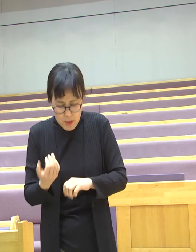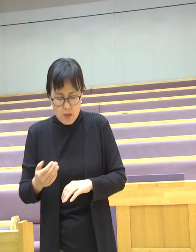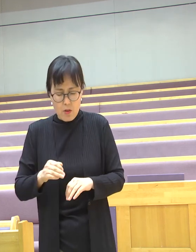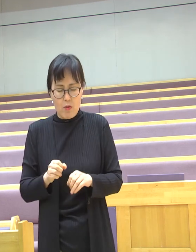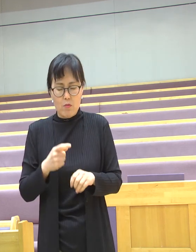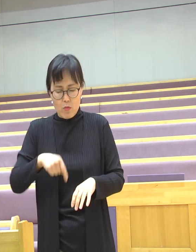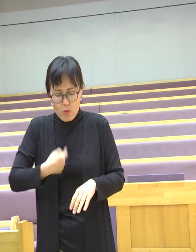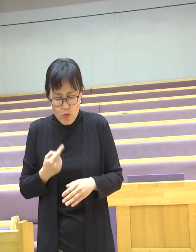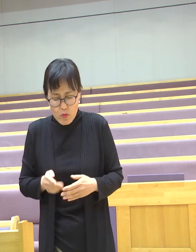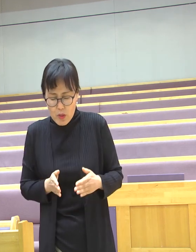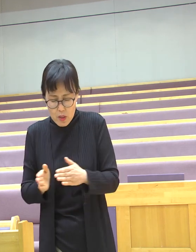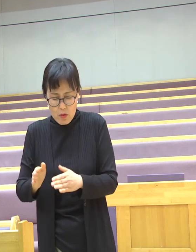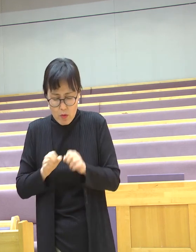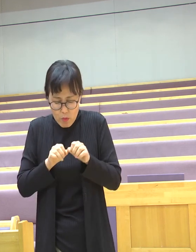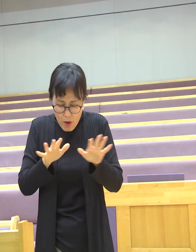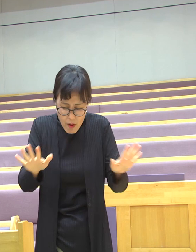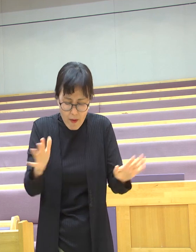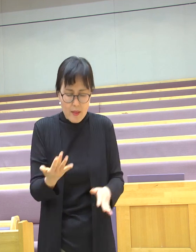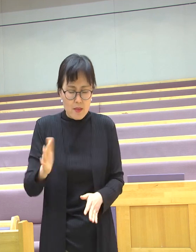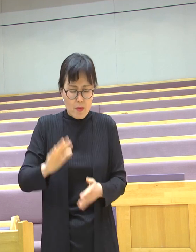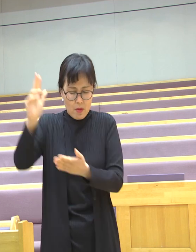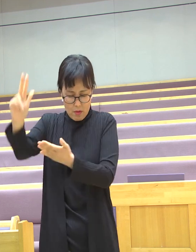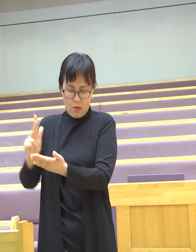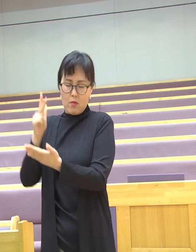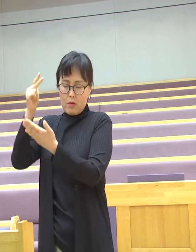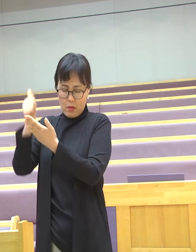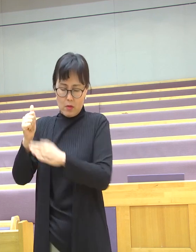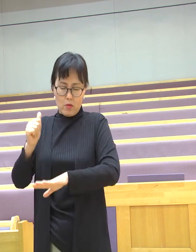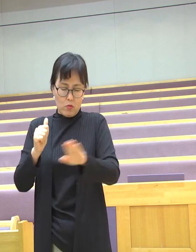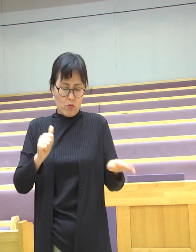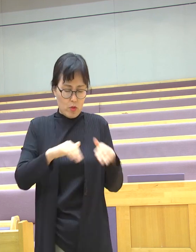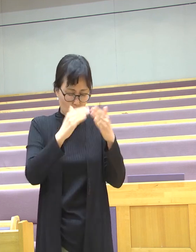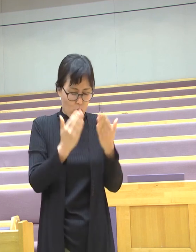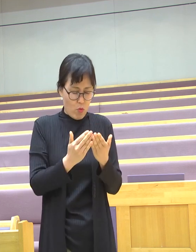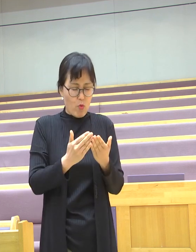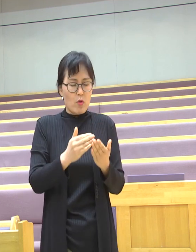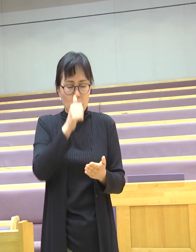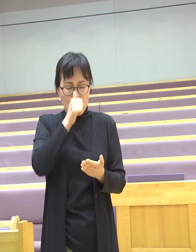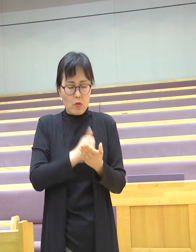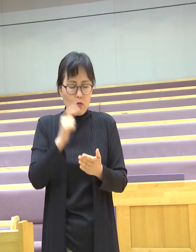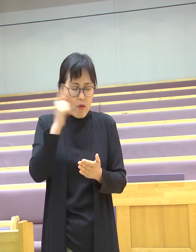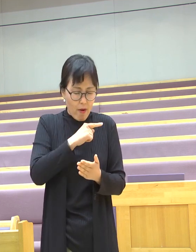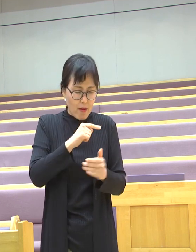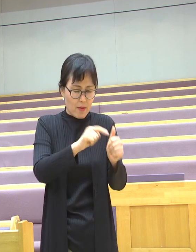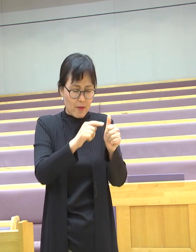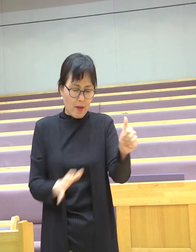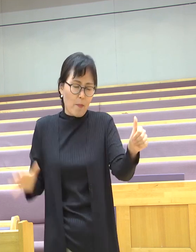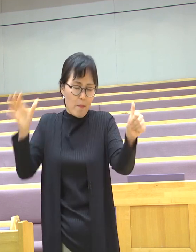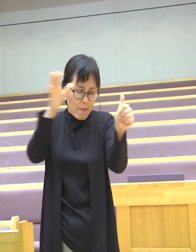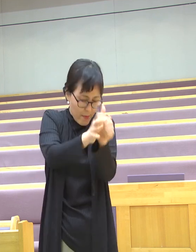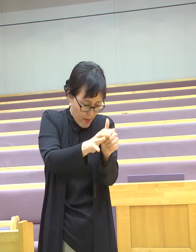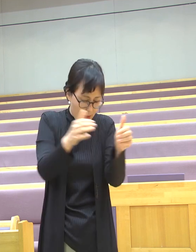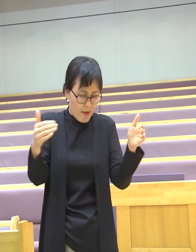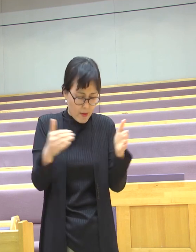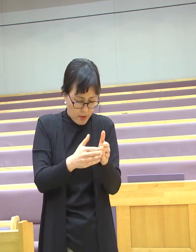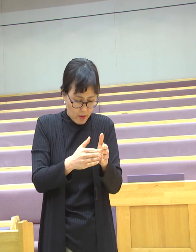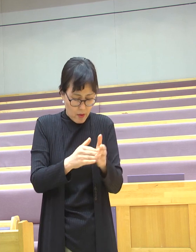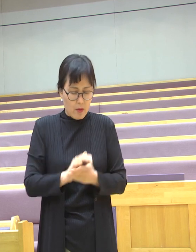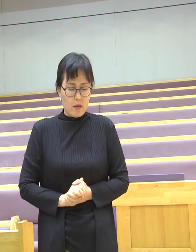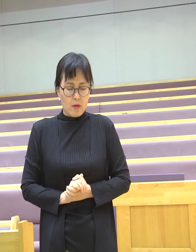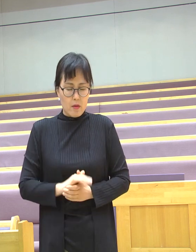행하여 각기 제 길로 가거늘 여호와께서는 우리 모두의 죄악을 그에게